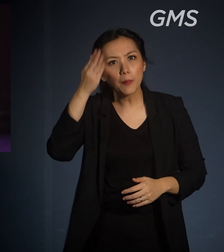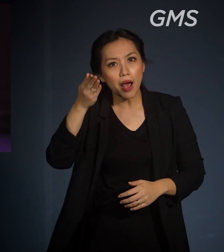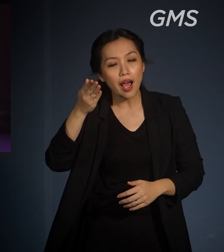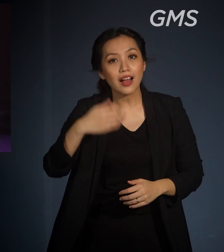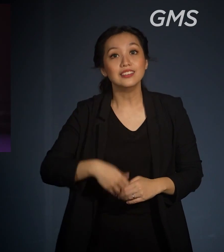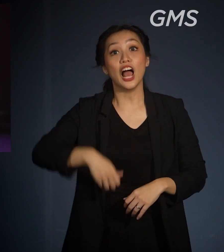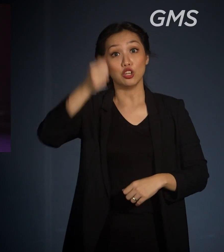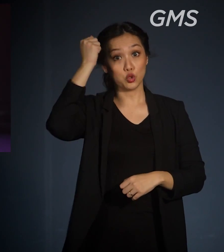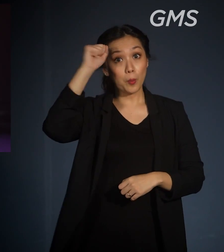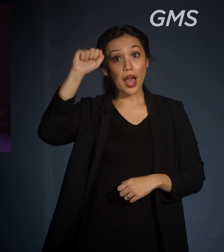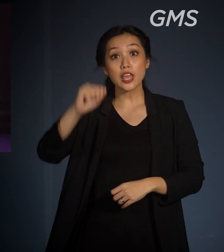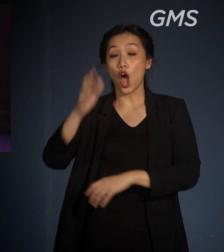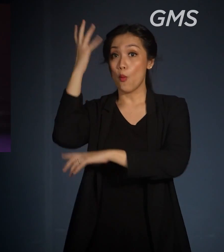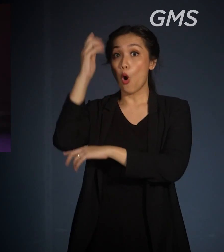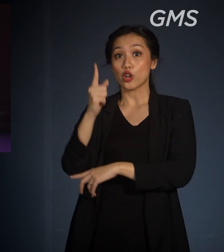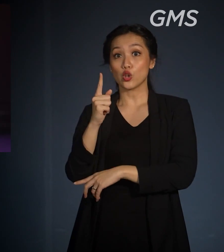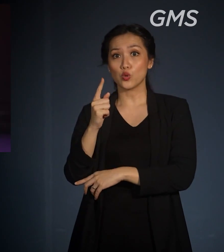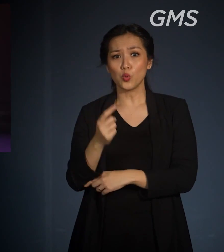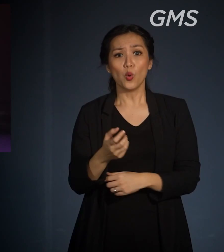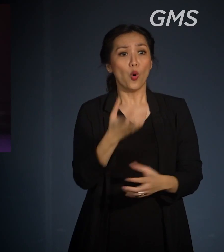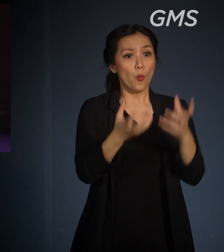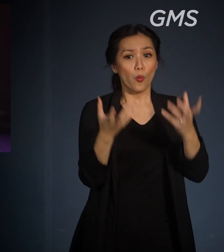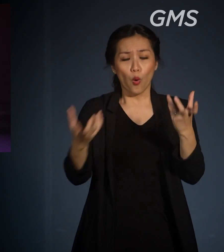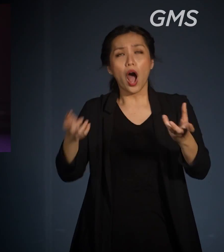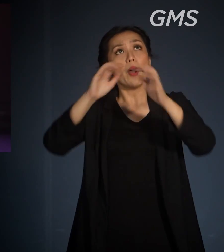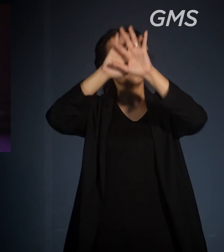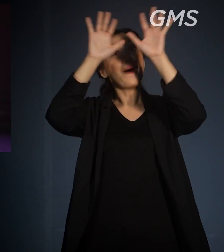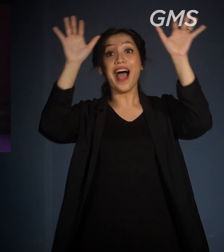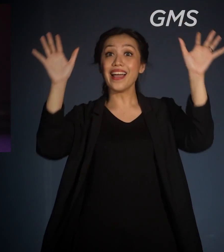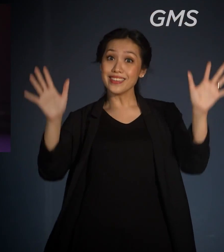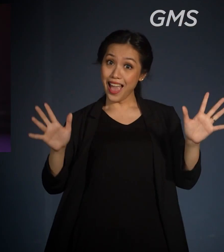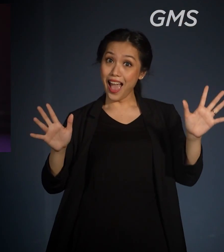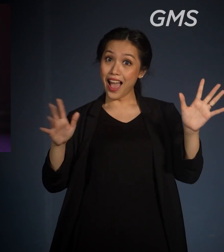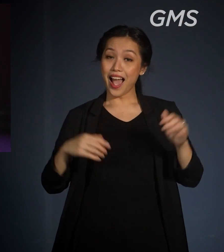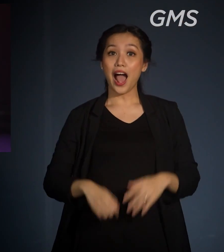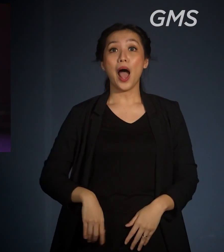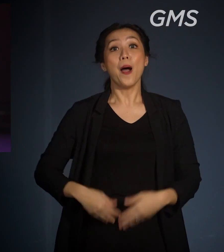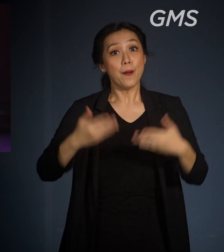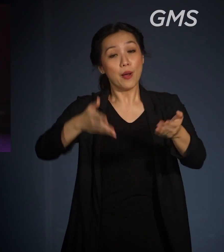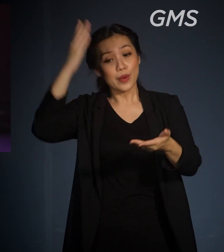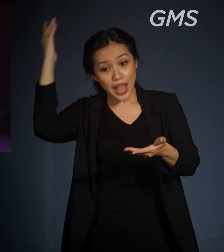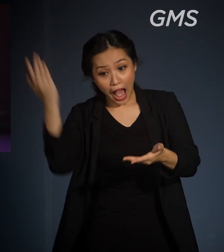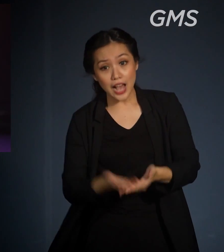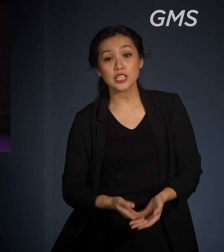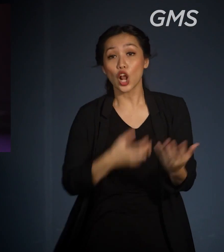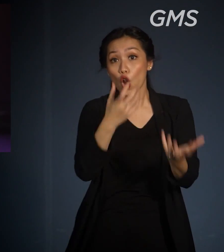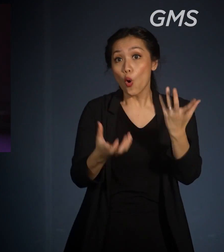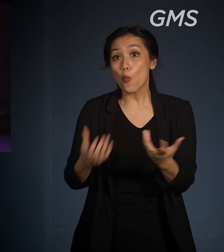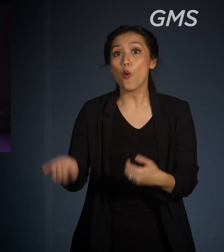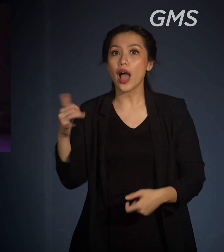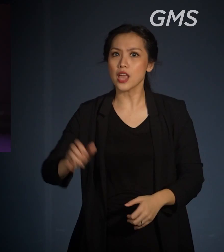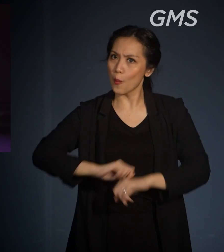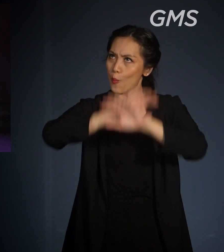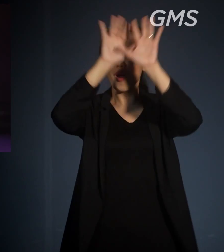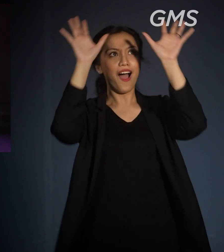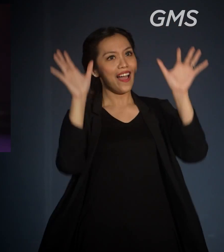banyak berbuah. Supaya kebun anggur itu menghasilkan buah yang banyak.